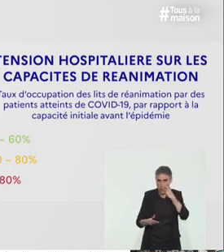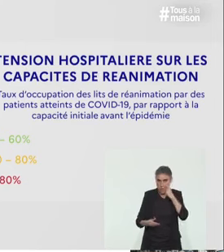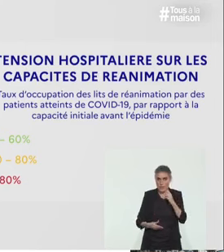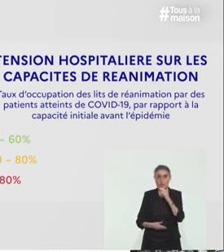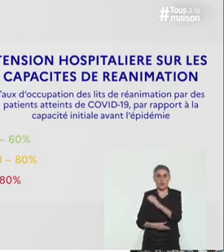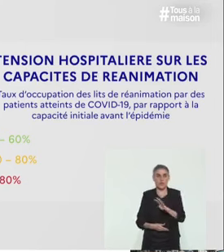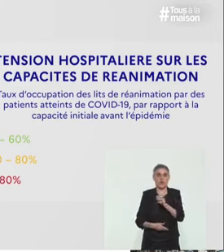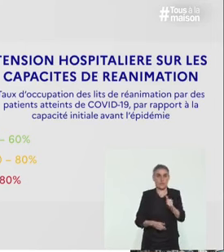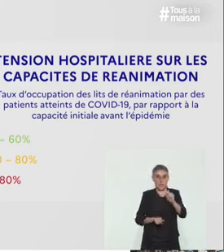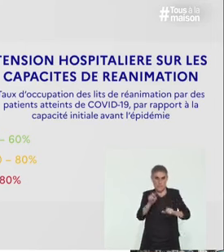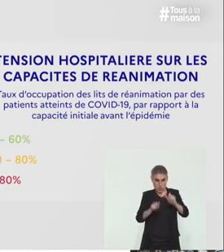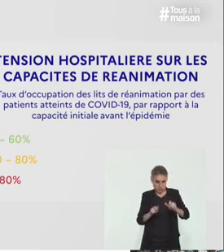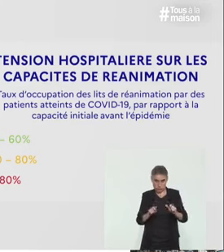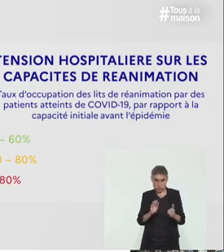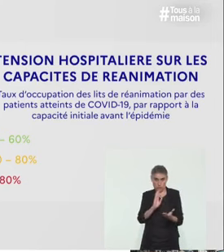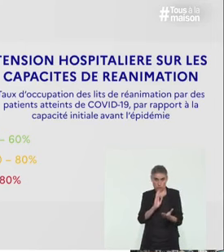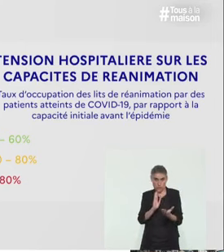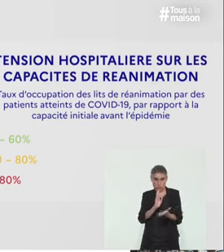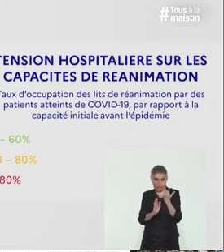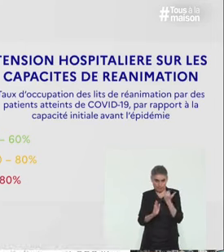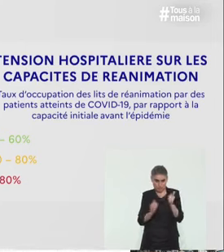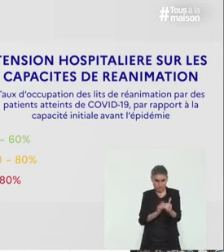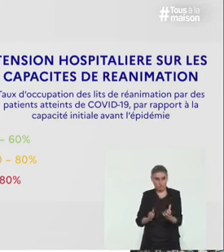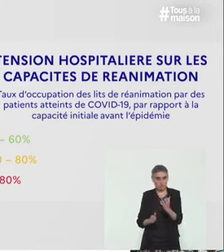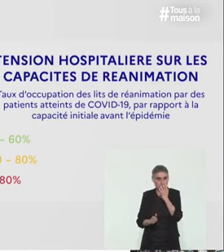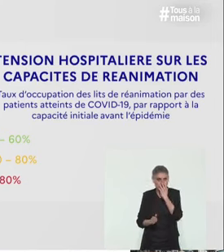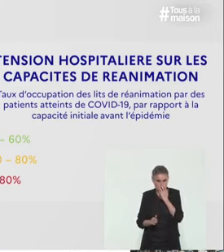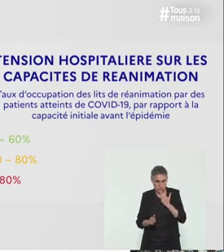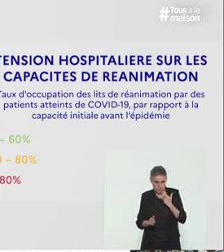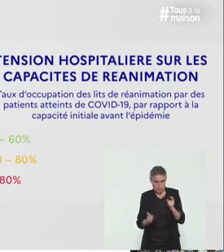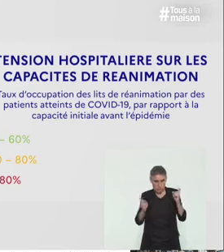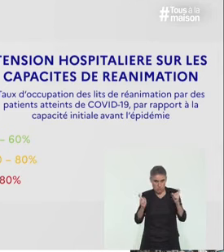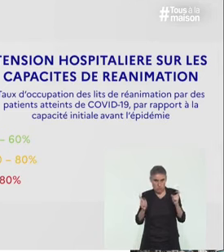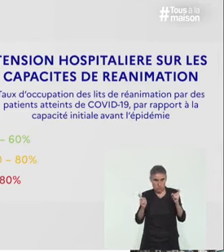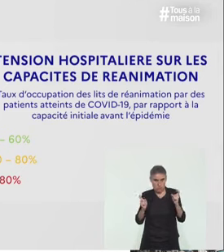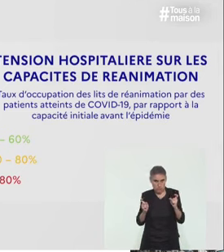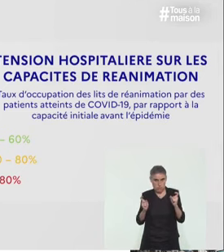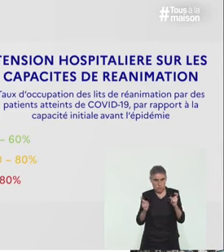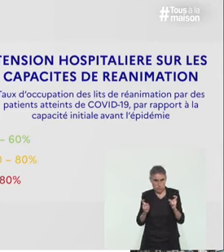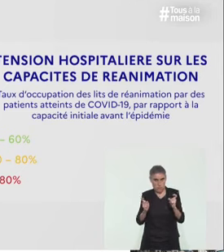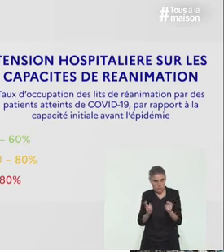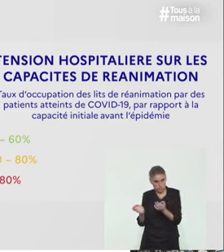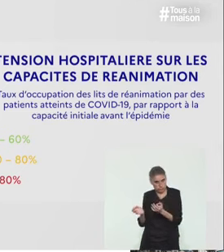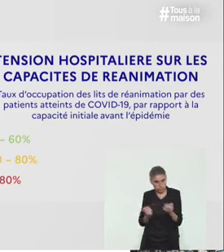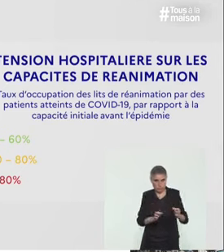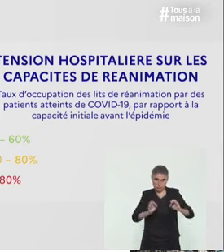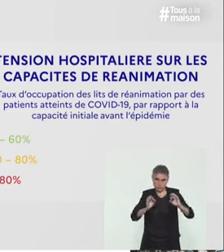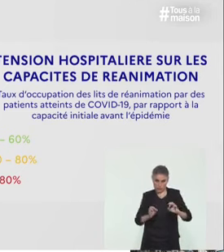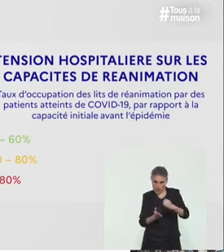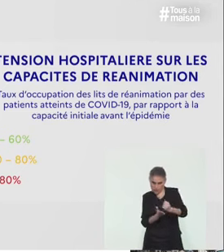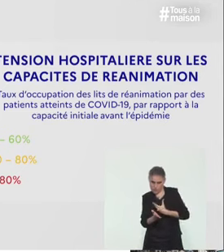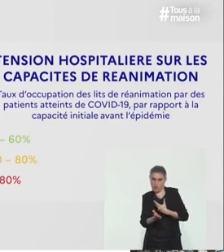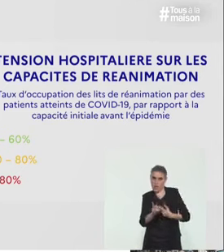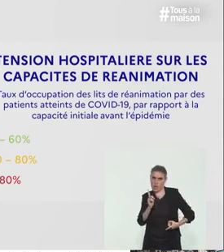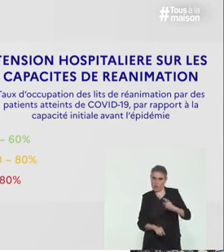141 patients en moins en service de réanimation. Ce besoin donc baisse lentement, mais régulièrement, et vous savez que c'est un indicateur